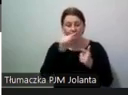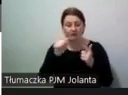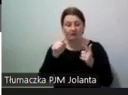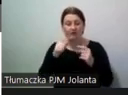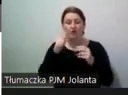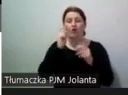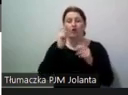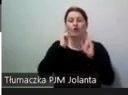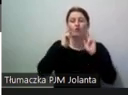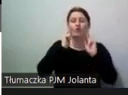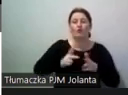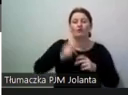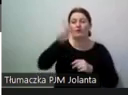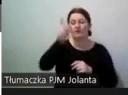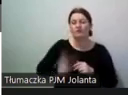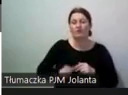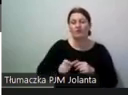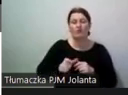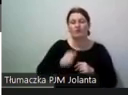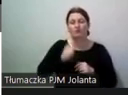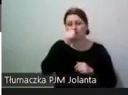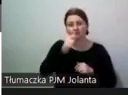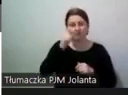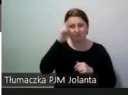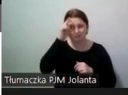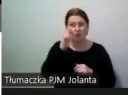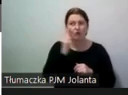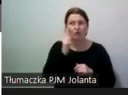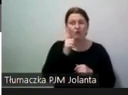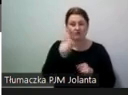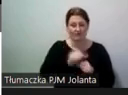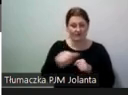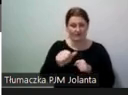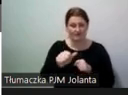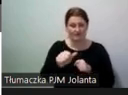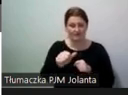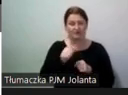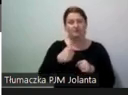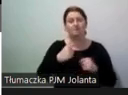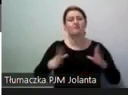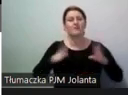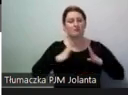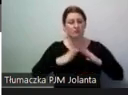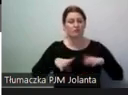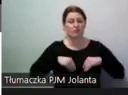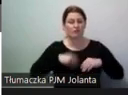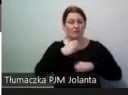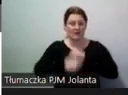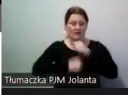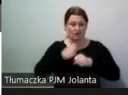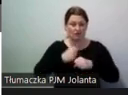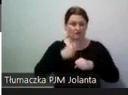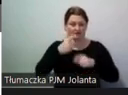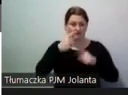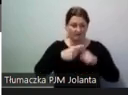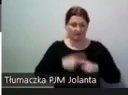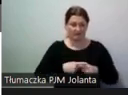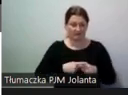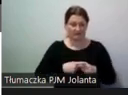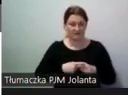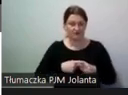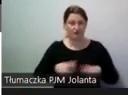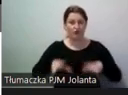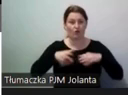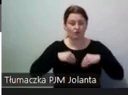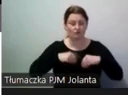konkretnej osoby, a zatem to narzędzie pozwala bezpiecznie diagnostom pracować na tym narzędziu, otrzymać wynik, wygenerować